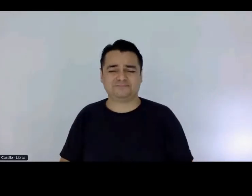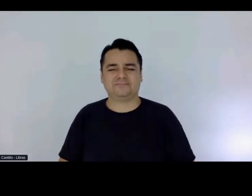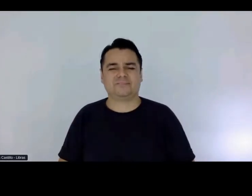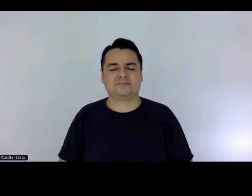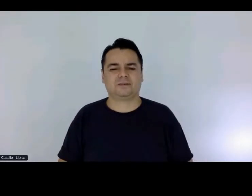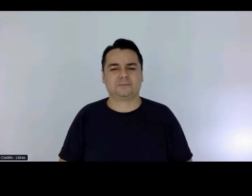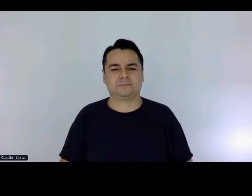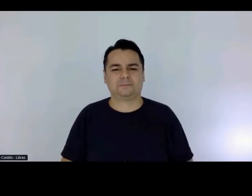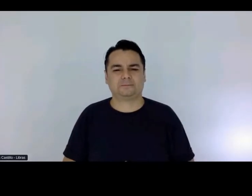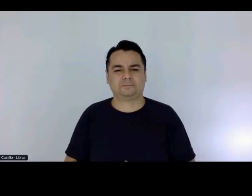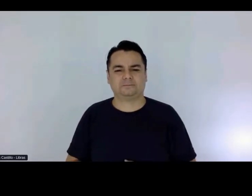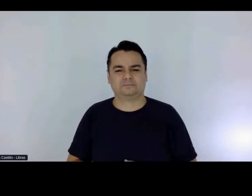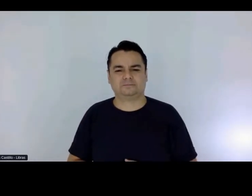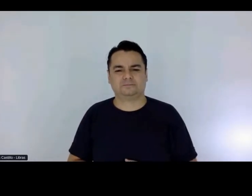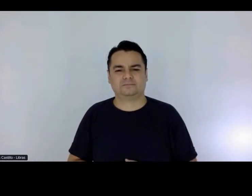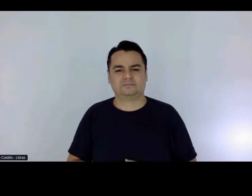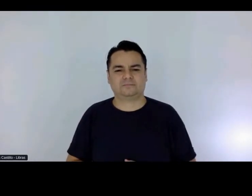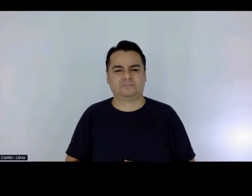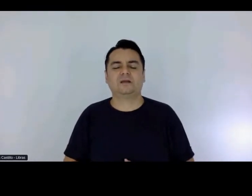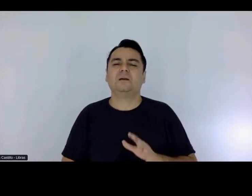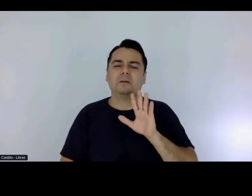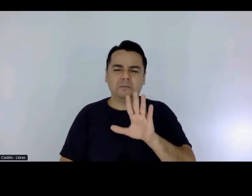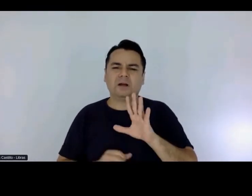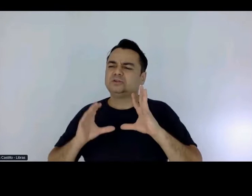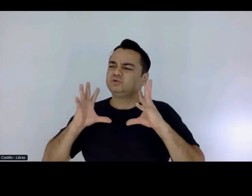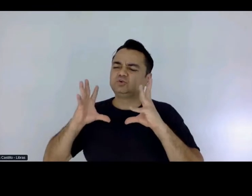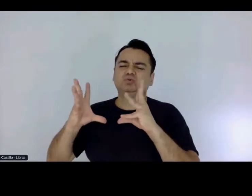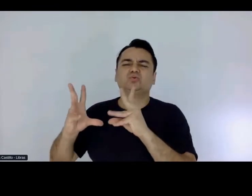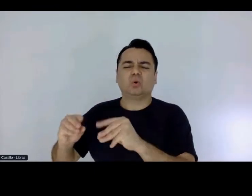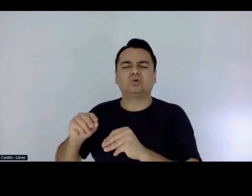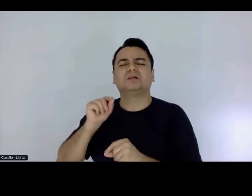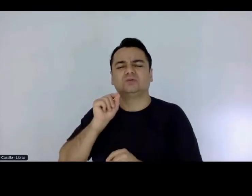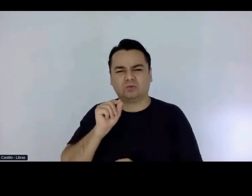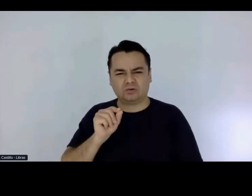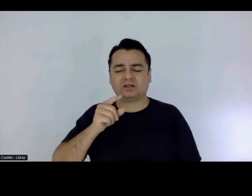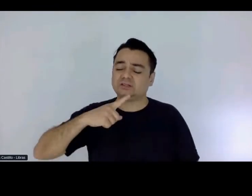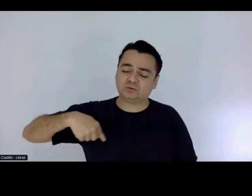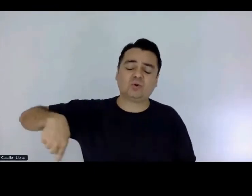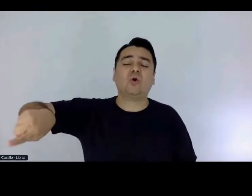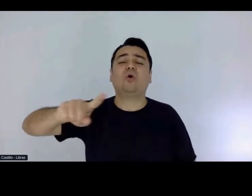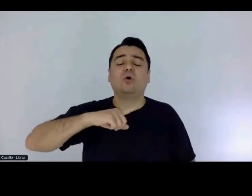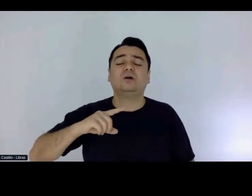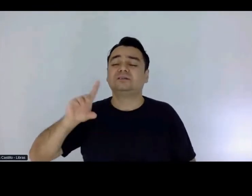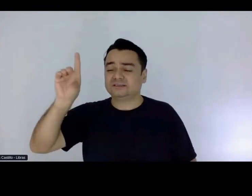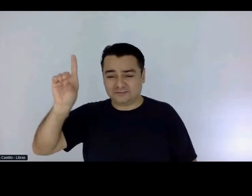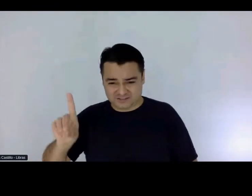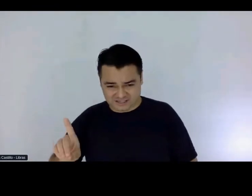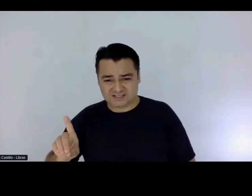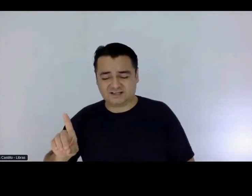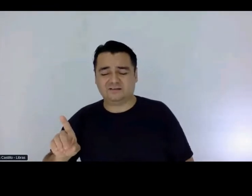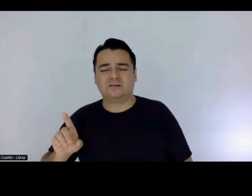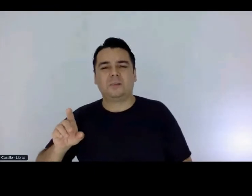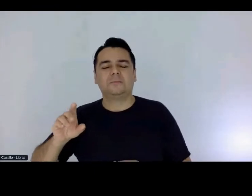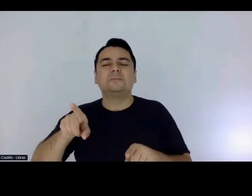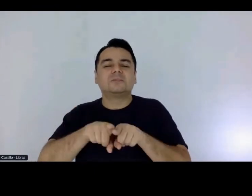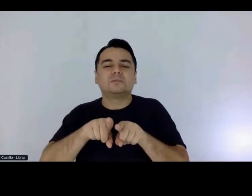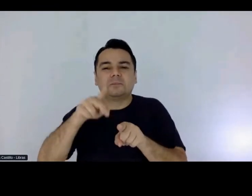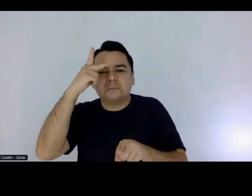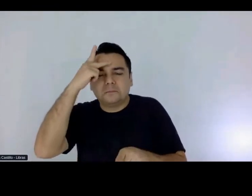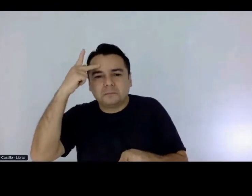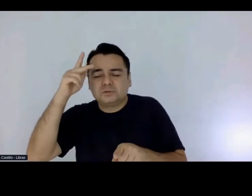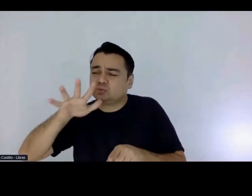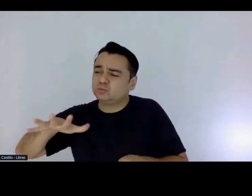Mas sabe o que todas elas têm em comum? E o que todos nós, né, assim, todas essas pessoas